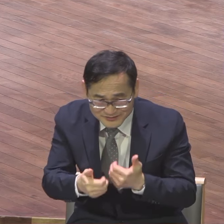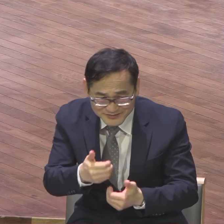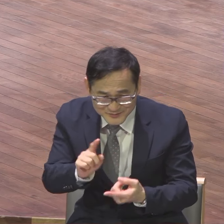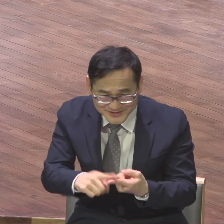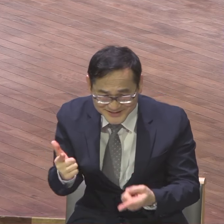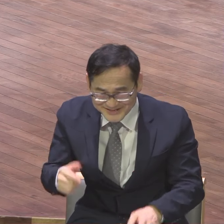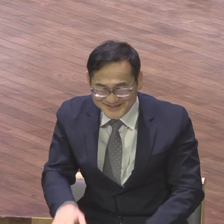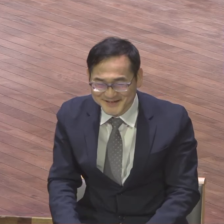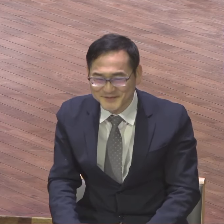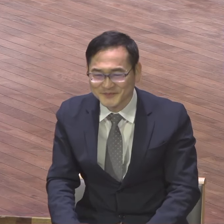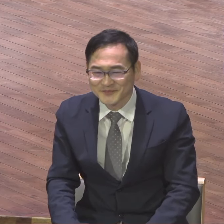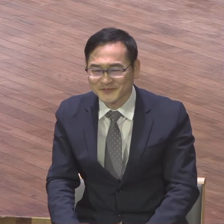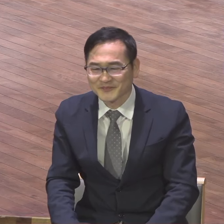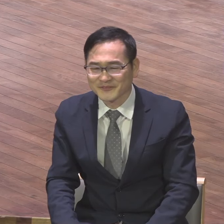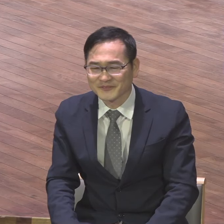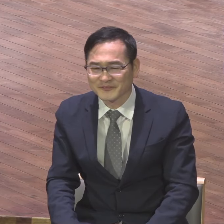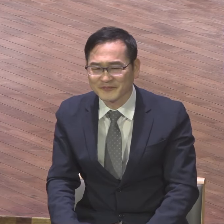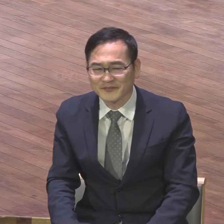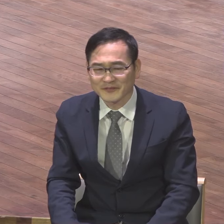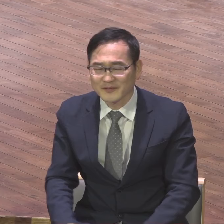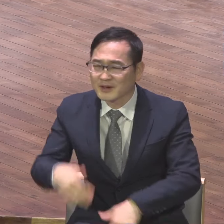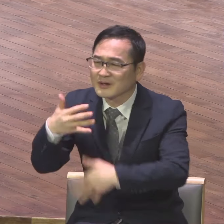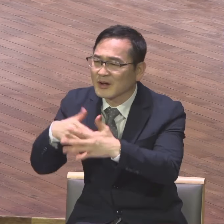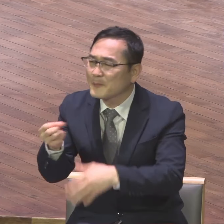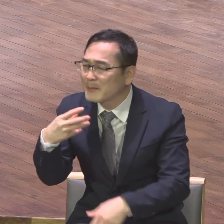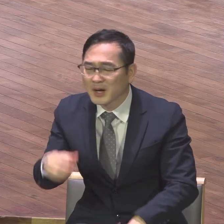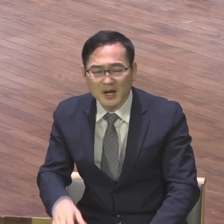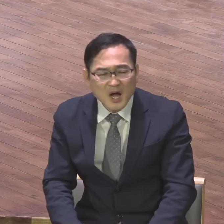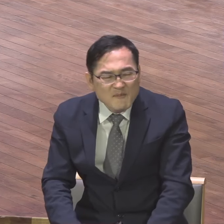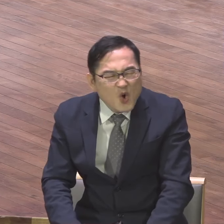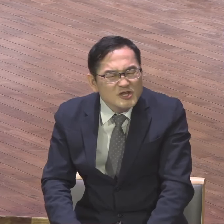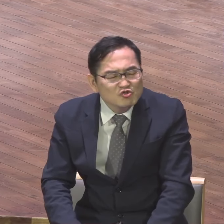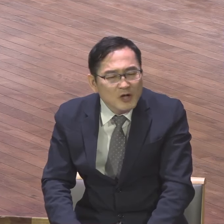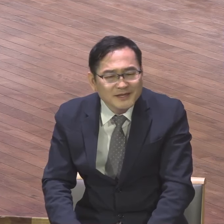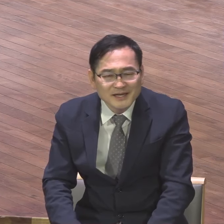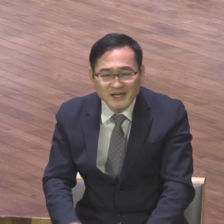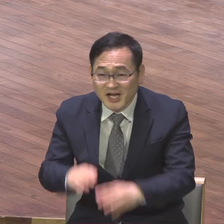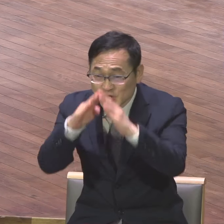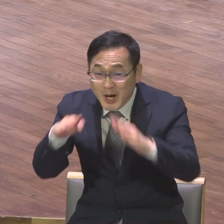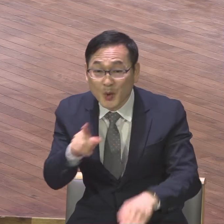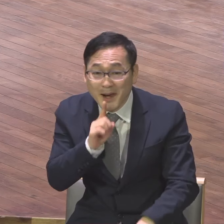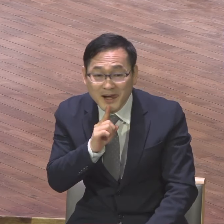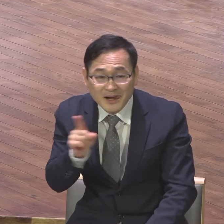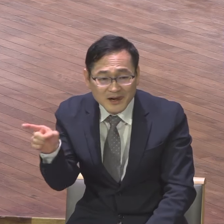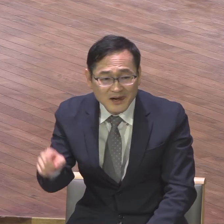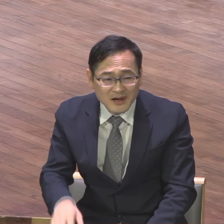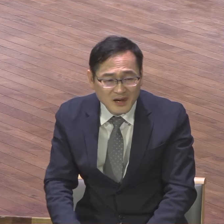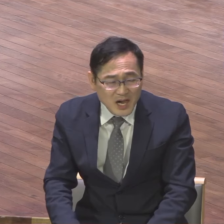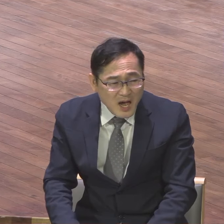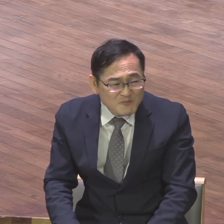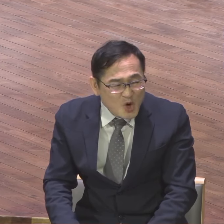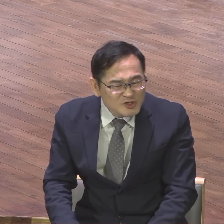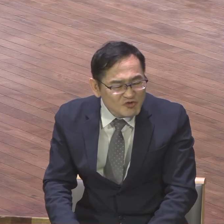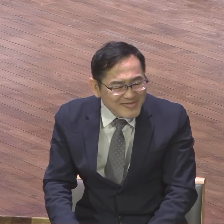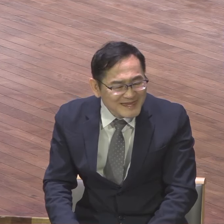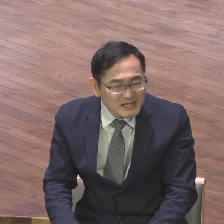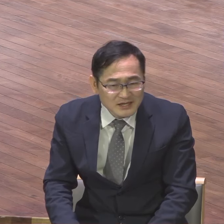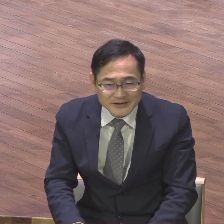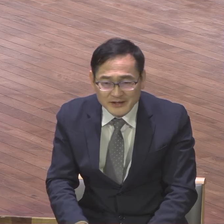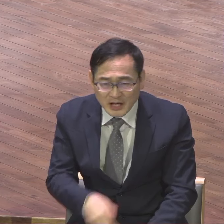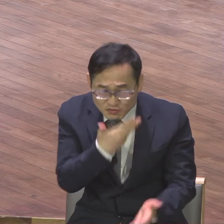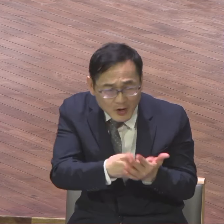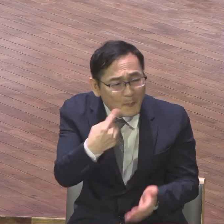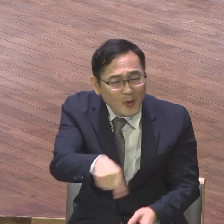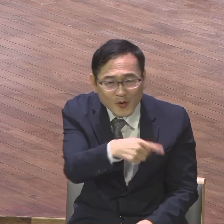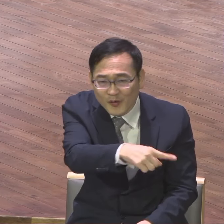이 어떤 뜻이냐? 뭐가 중요하냐? 전라도 말로 무엇이 중요한디 이 말은 이게